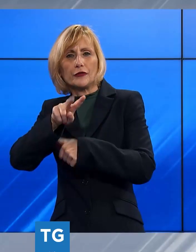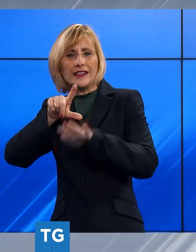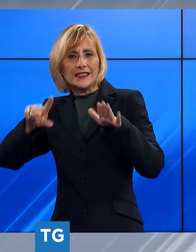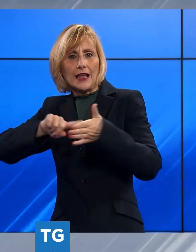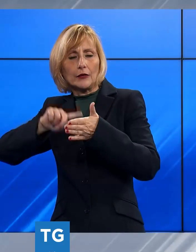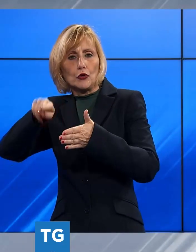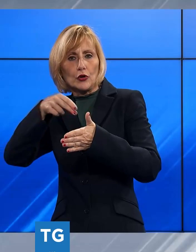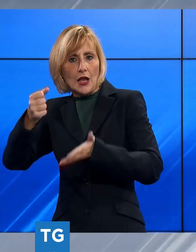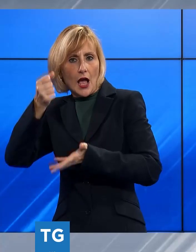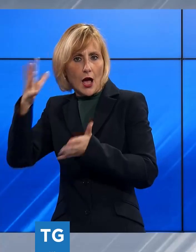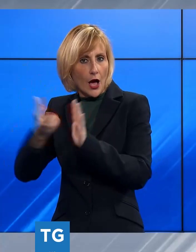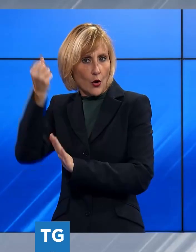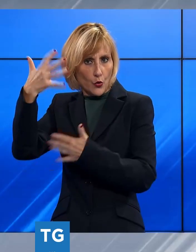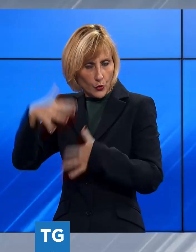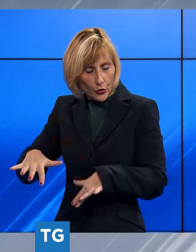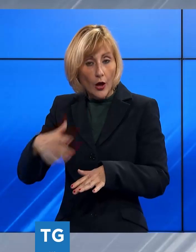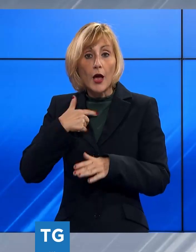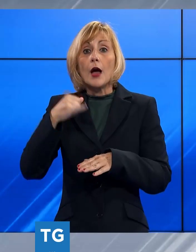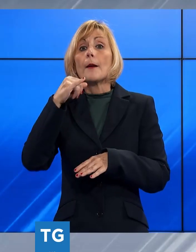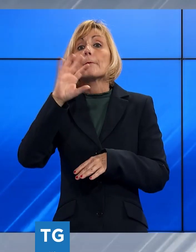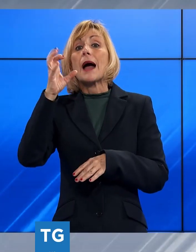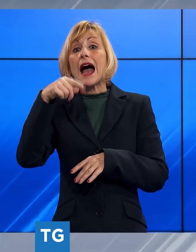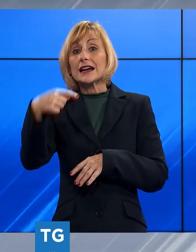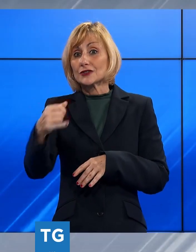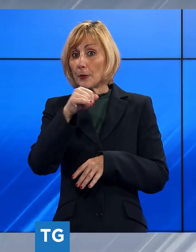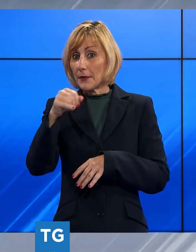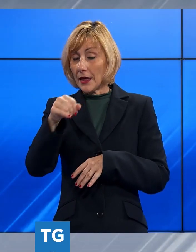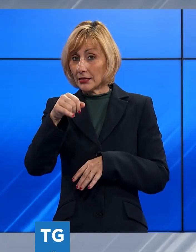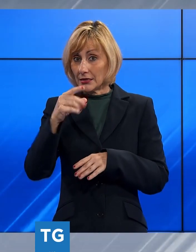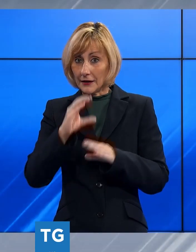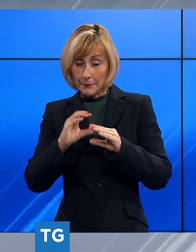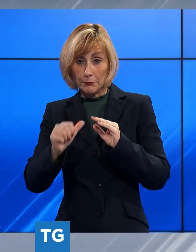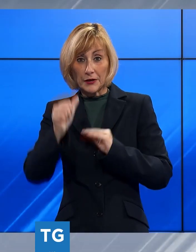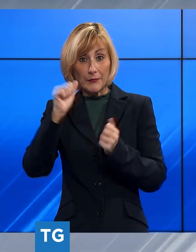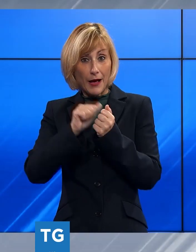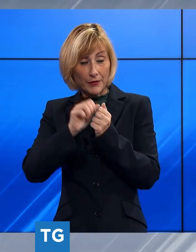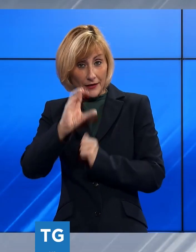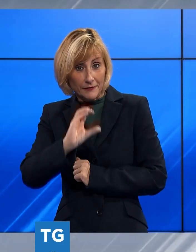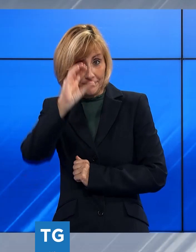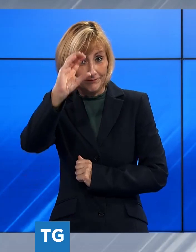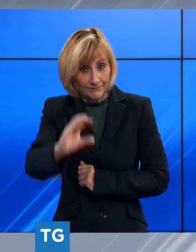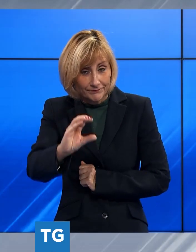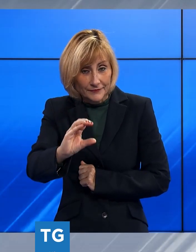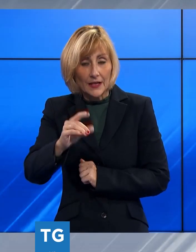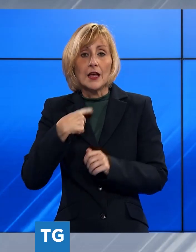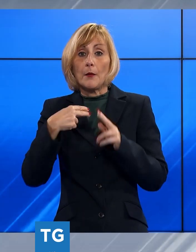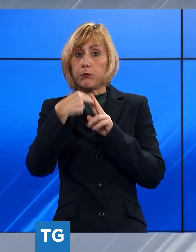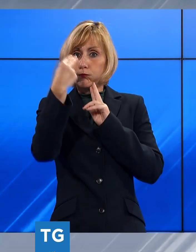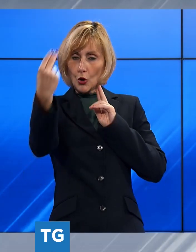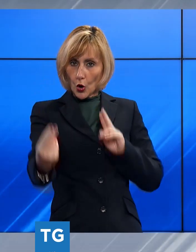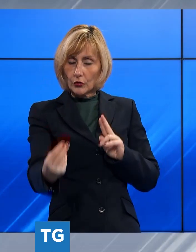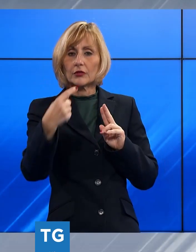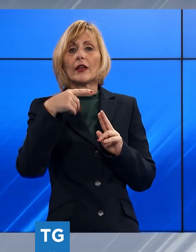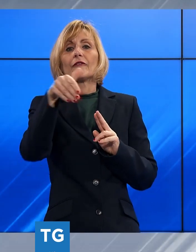marzo la posa della prima pietra dell'infrastruttura che collegherà la sp1 Francigena via per Camaiore con la statale 12 del Brennero